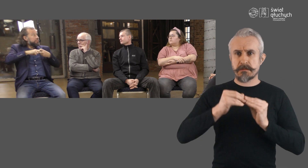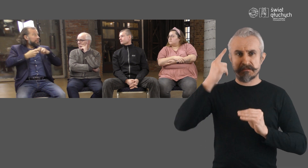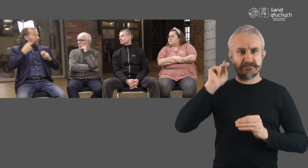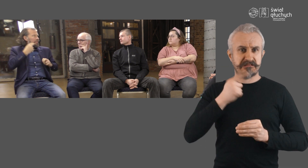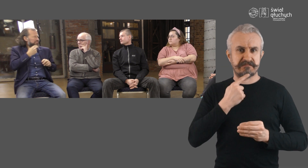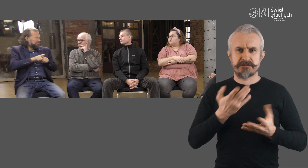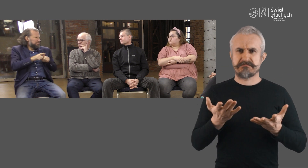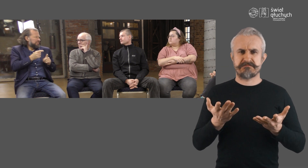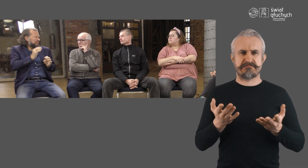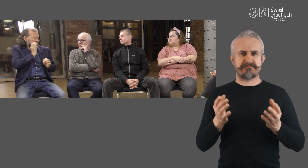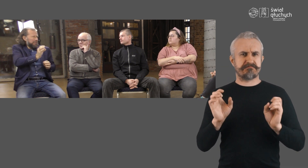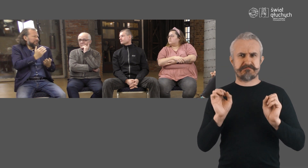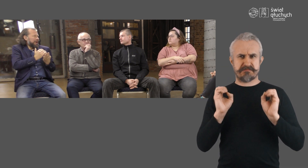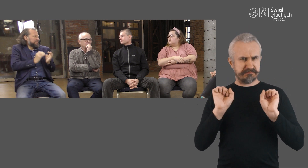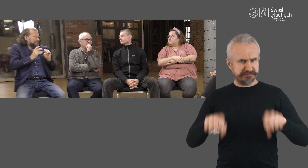gdzieś tam tutaj mamy